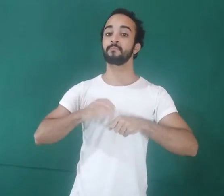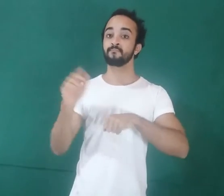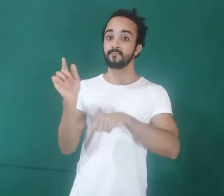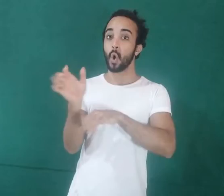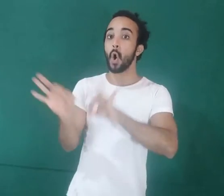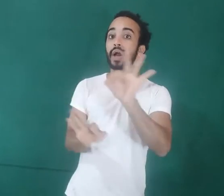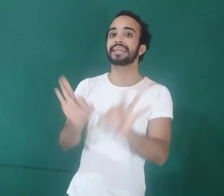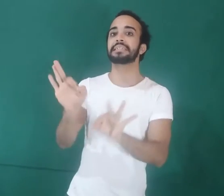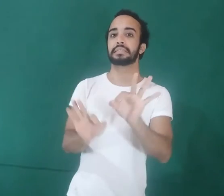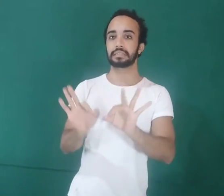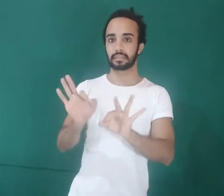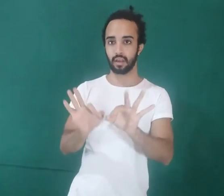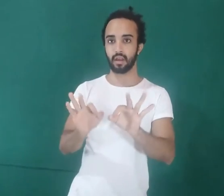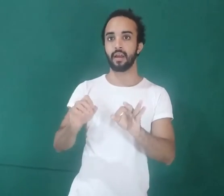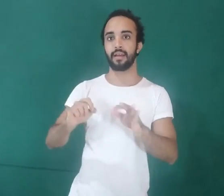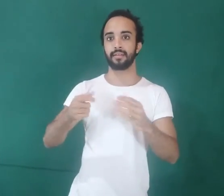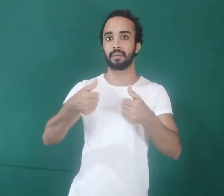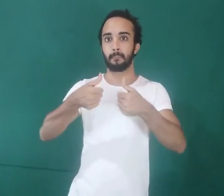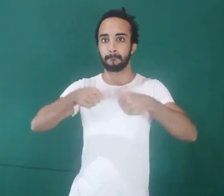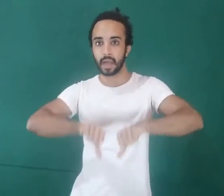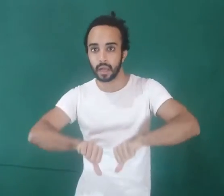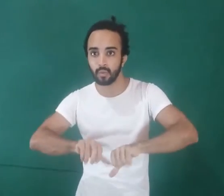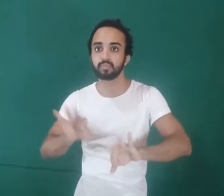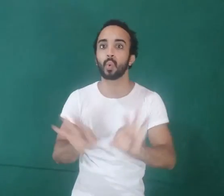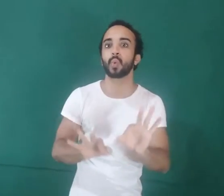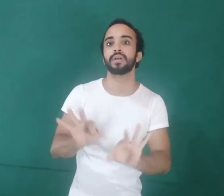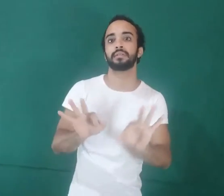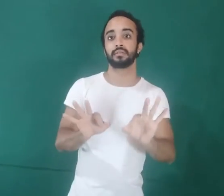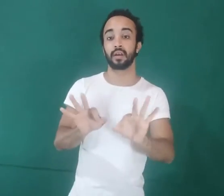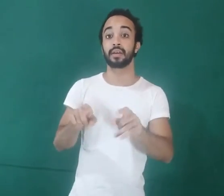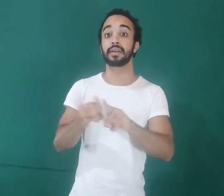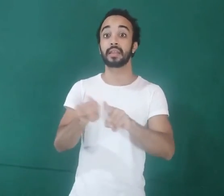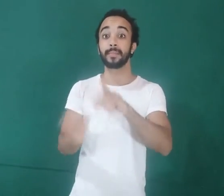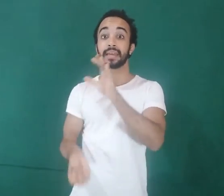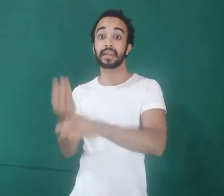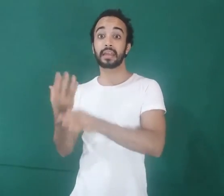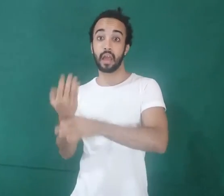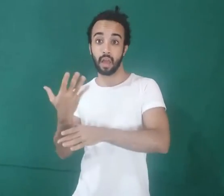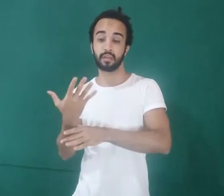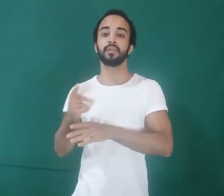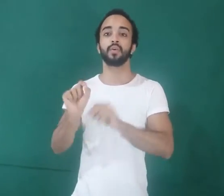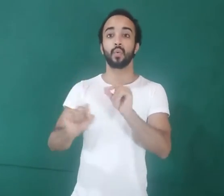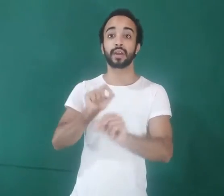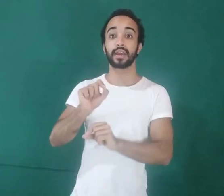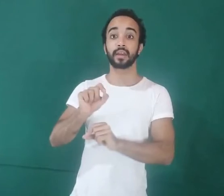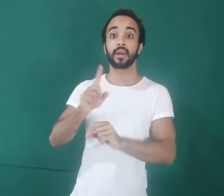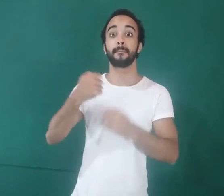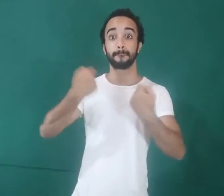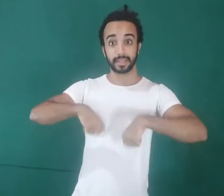gerar, que eu digo também é de gerir e gerar. Por que gerir? Porque essa crise precisa ser